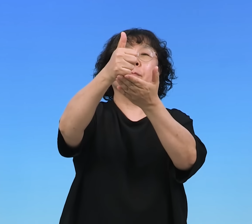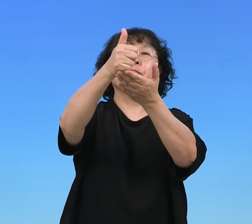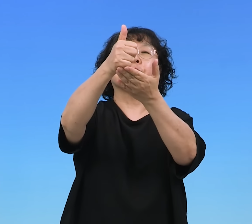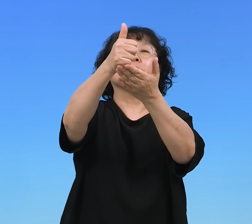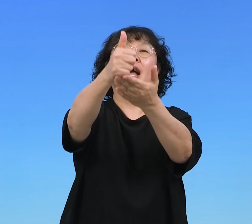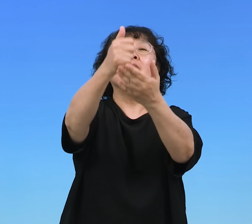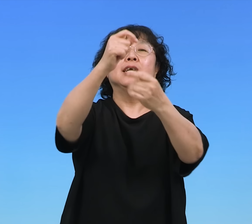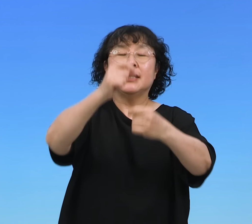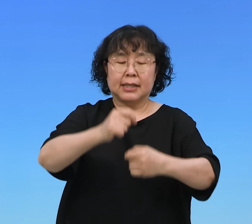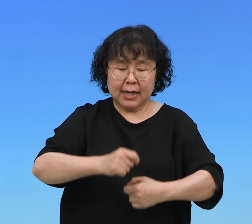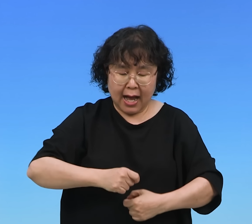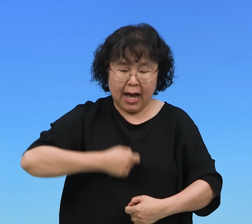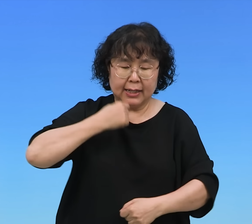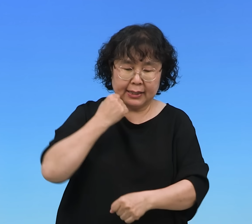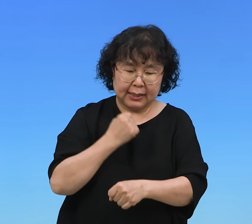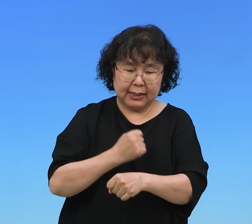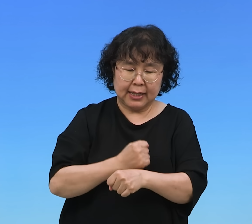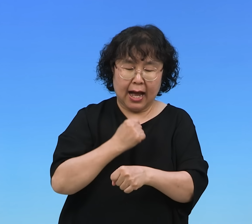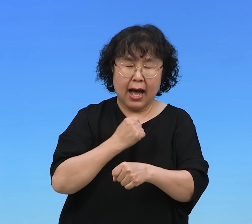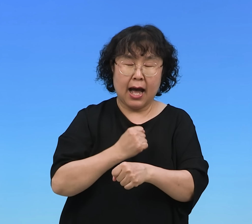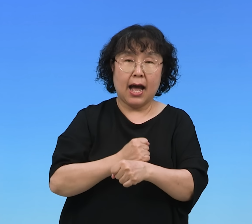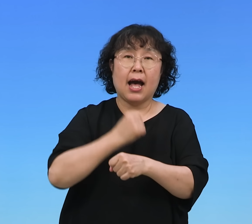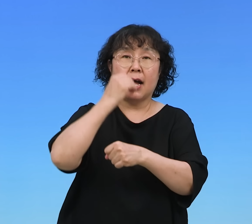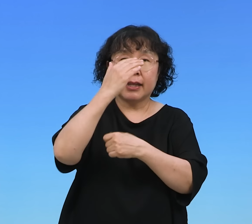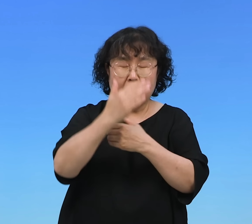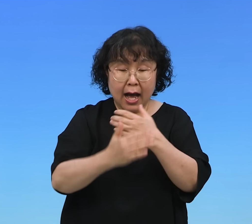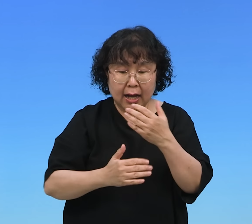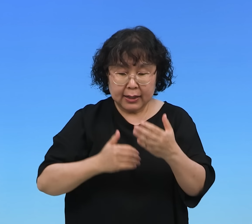신실하신 하나님, 신실하신